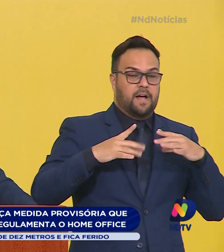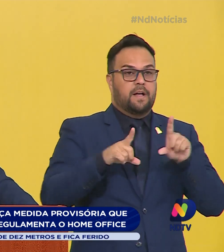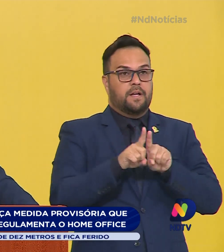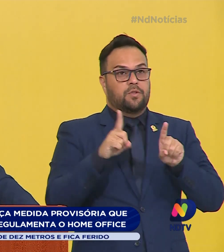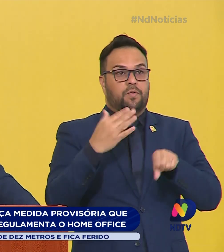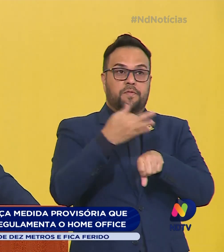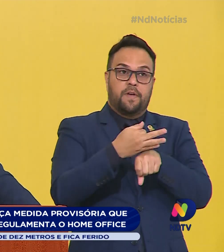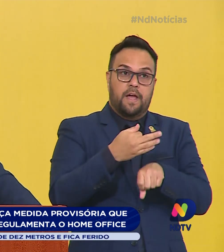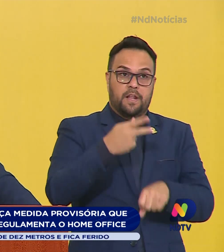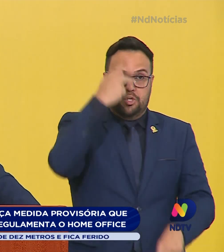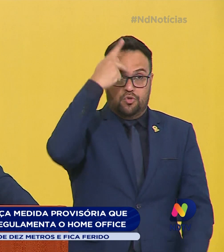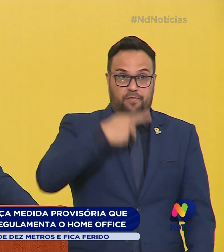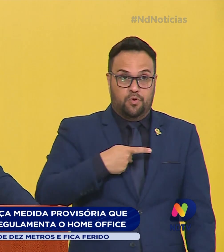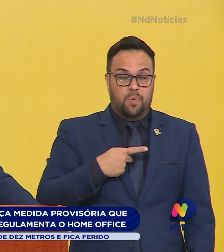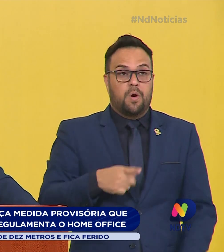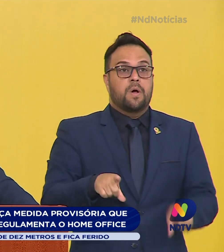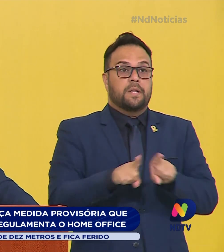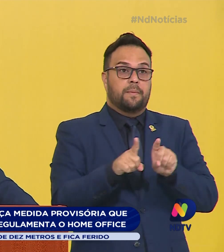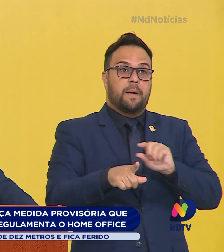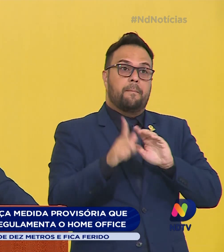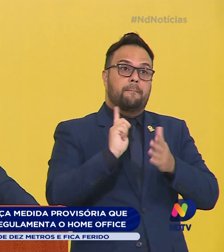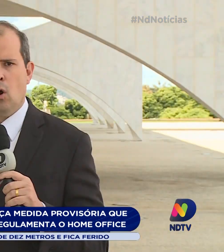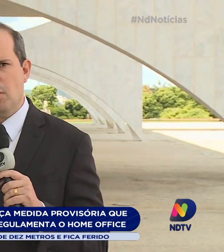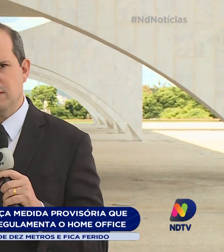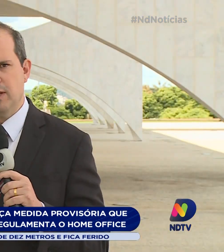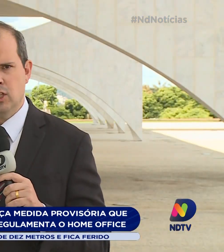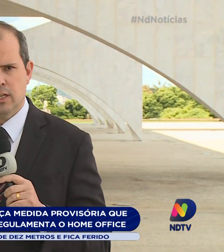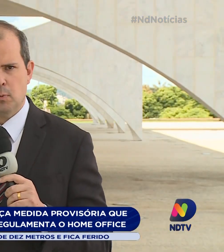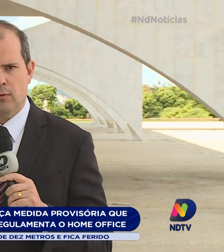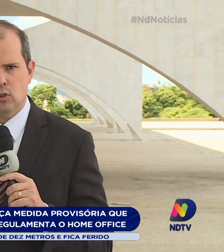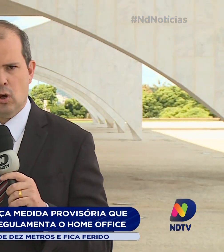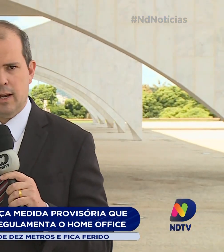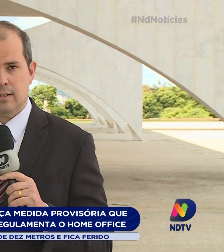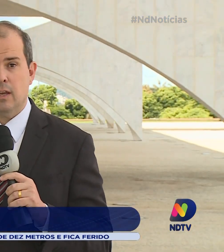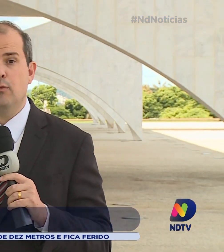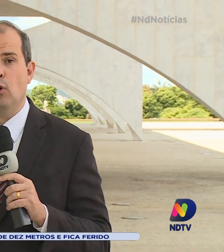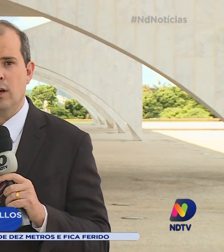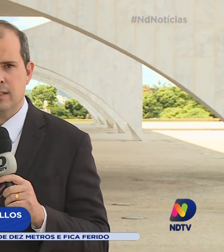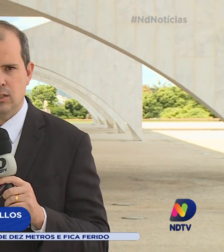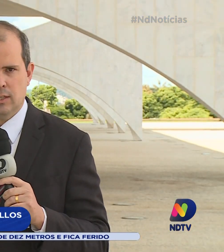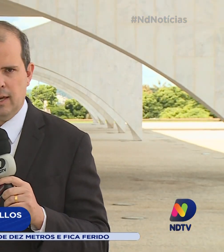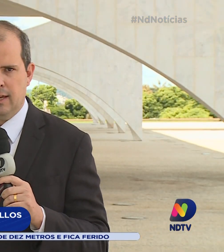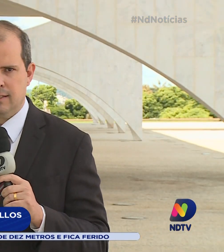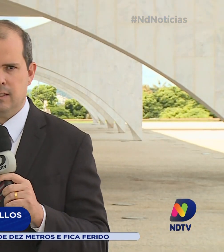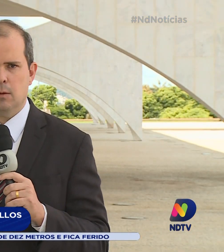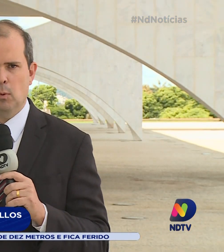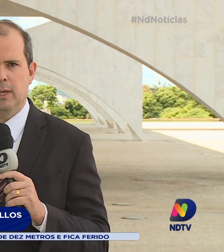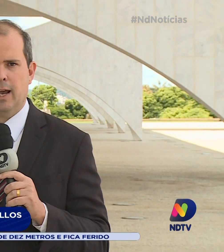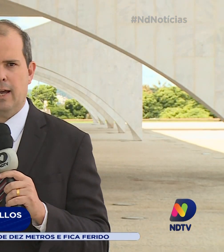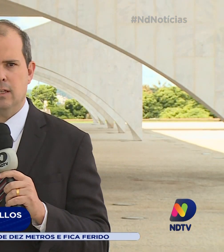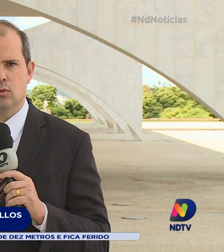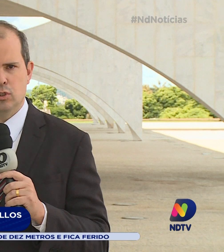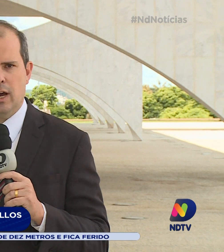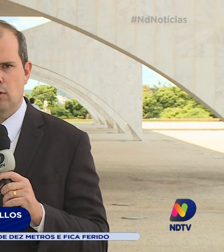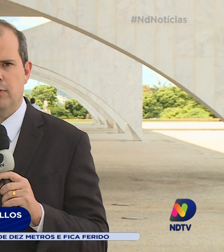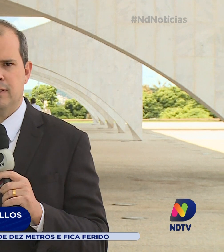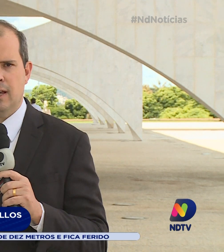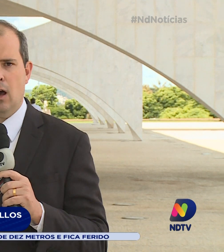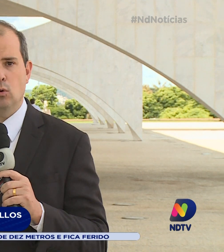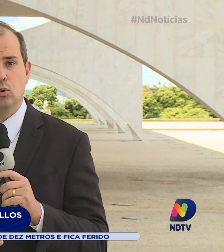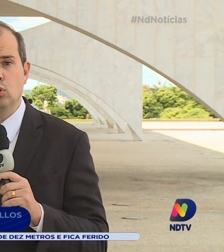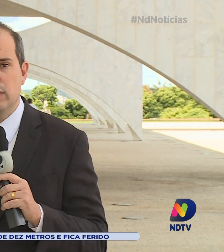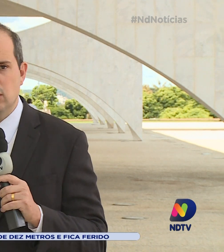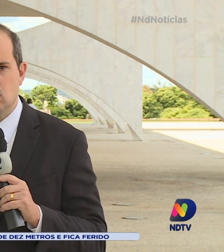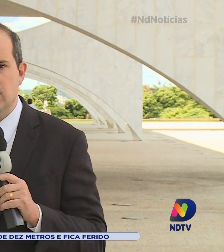individuais, pelo trabalho remoto. Como as medidas provisórias têm força de lei assim que publicadas no diário